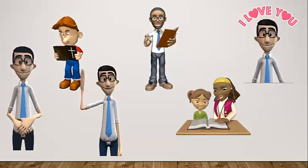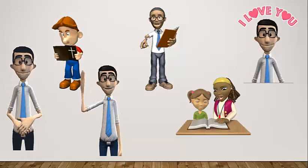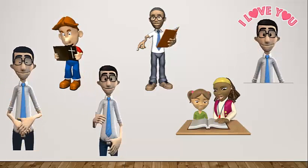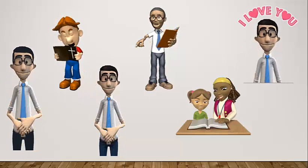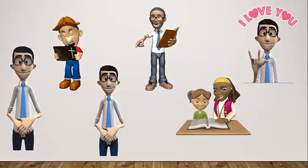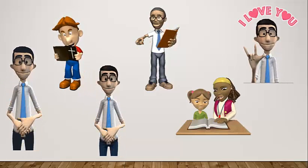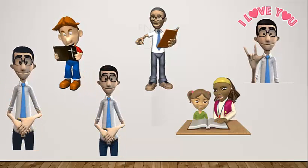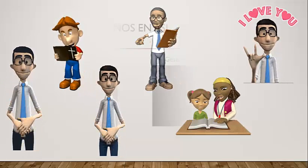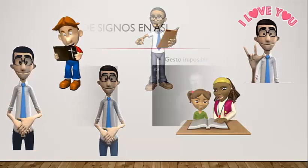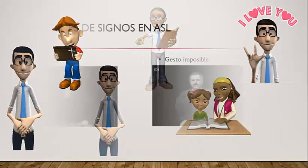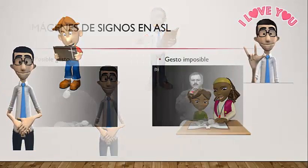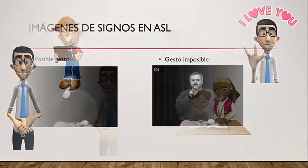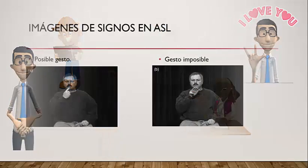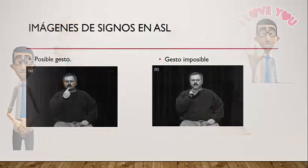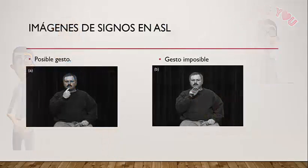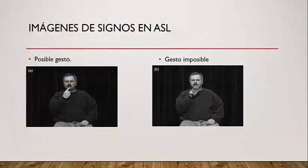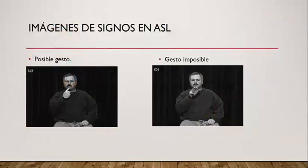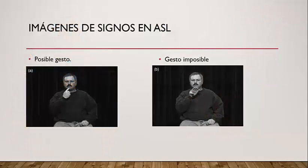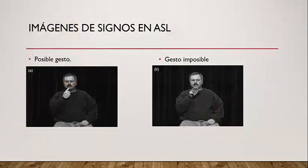imposibles.